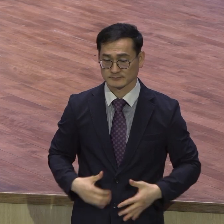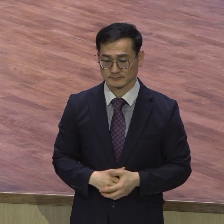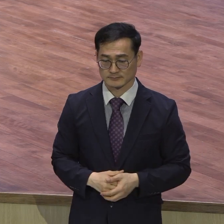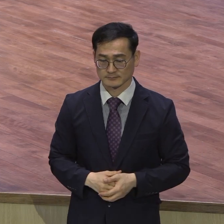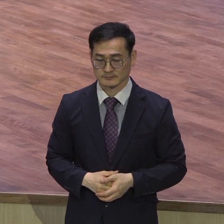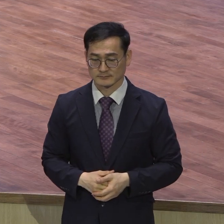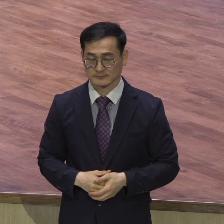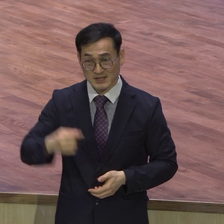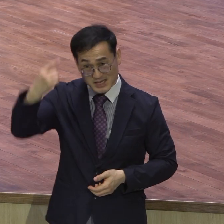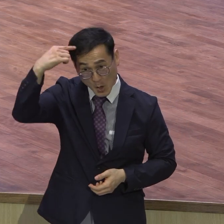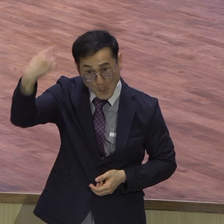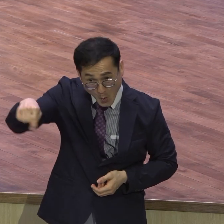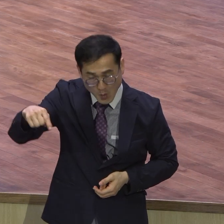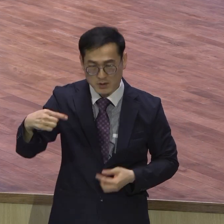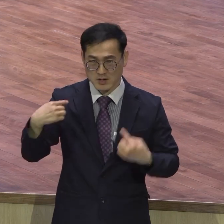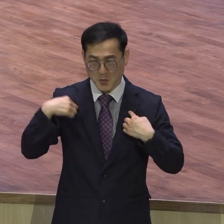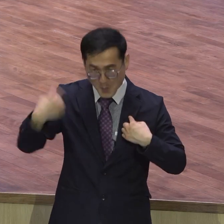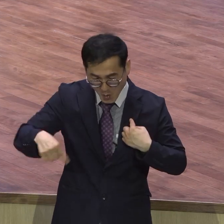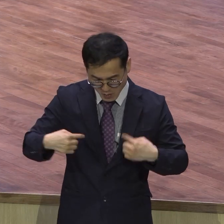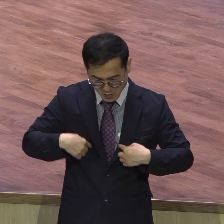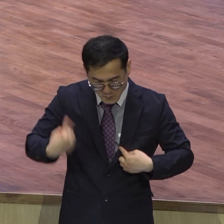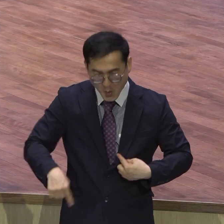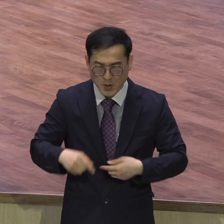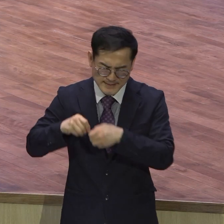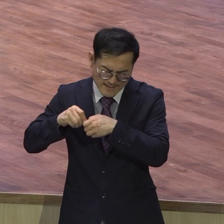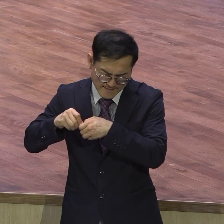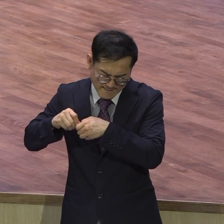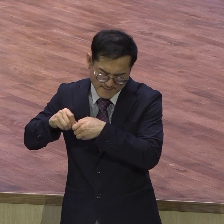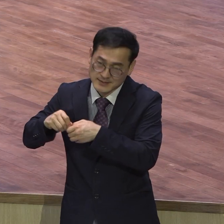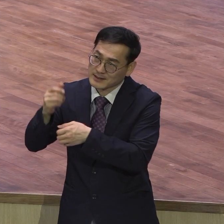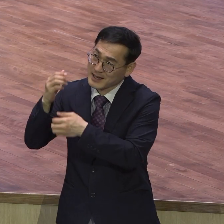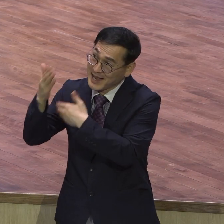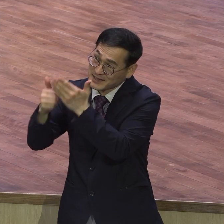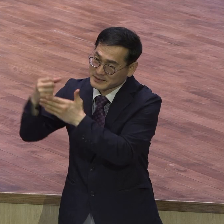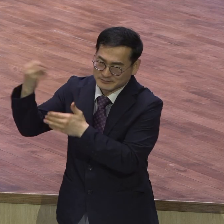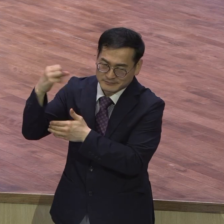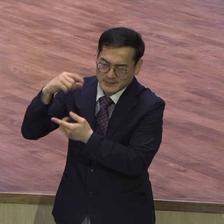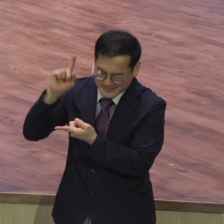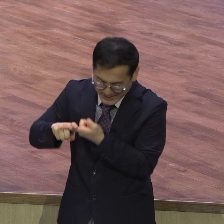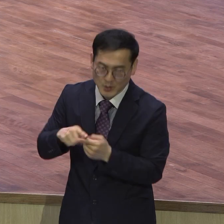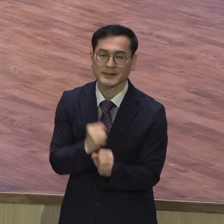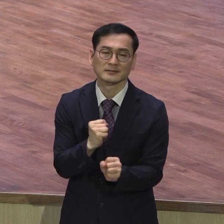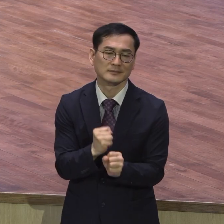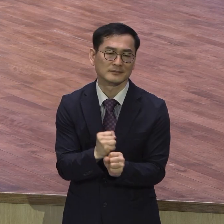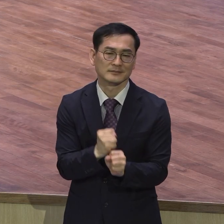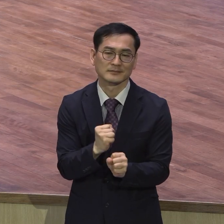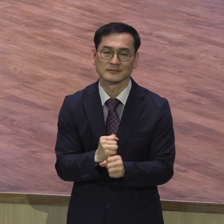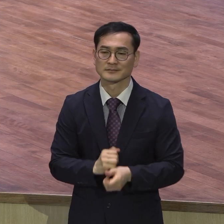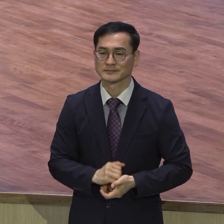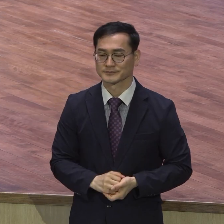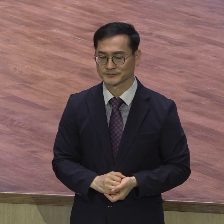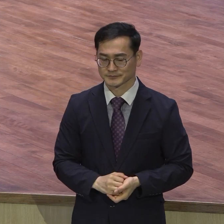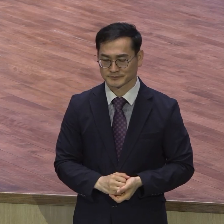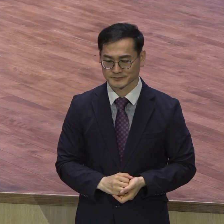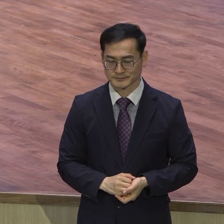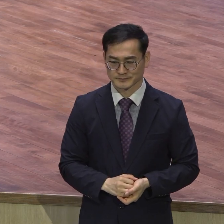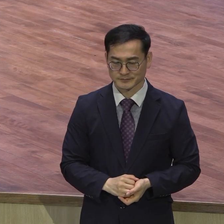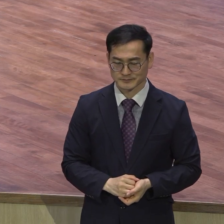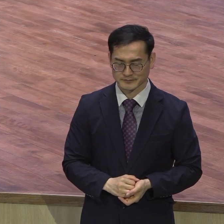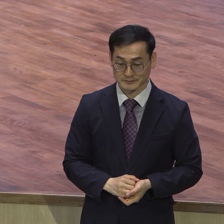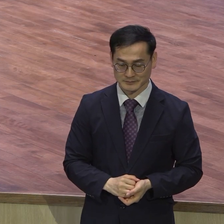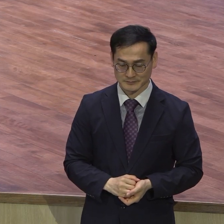하나하나 지금 7절에서 9절에 기록된 그대로 쫙 다 되어 있어요. 이 제사장의 의복을 보면